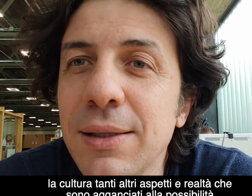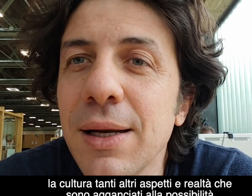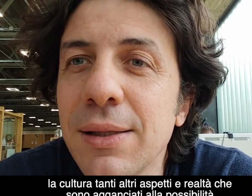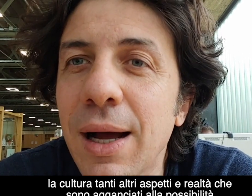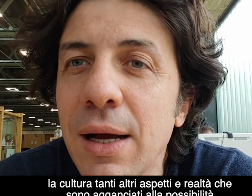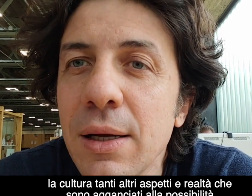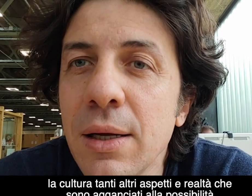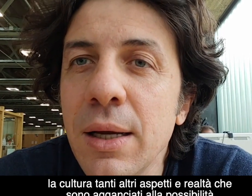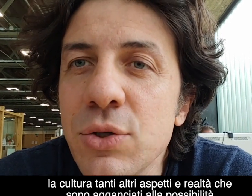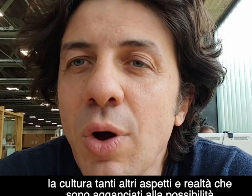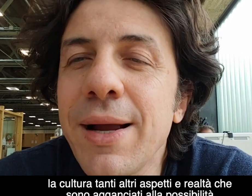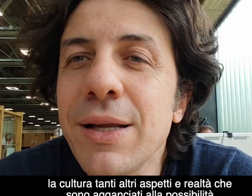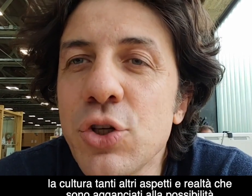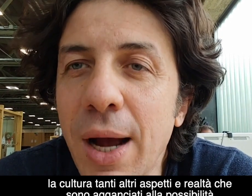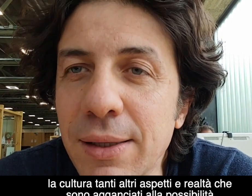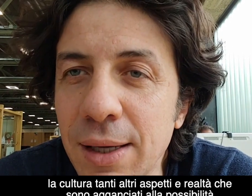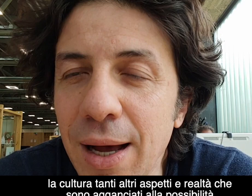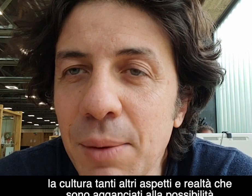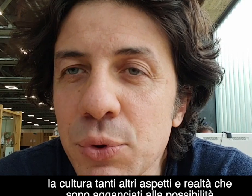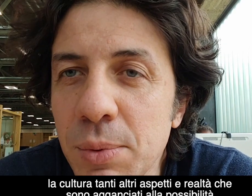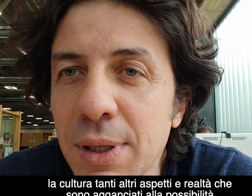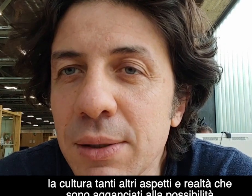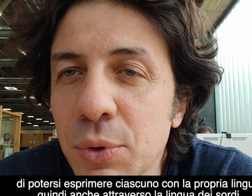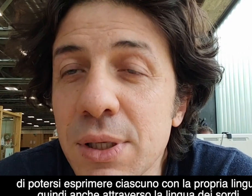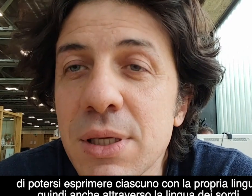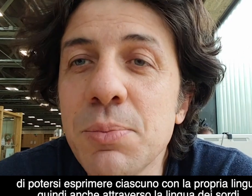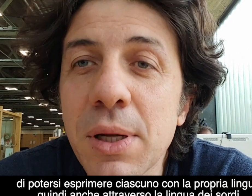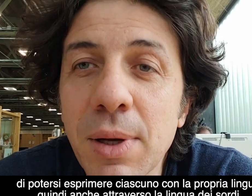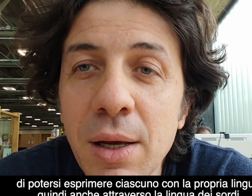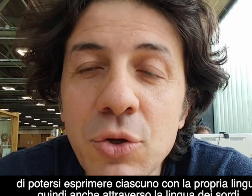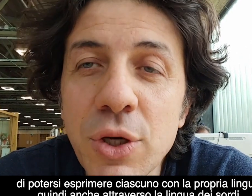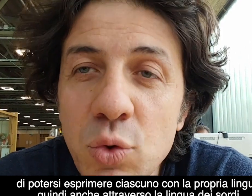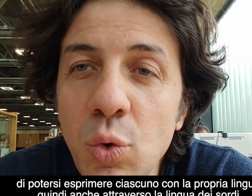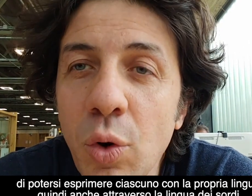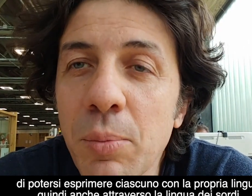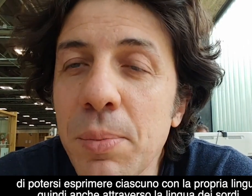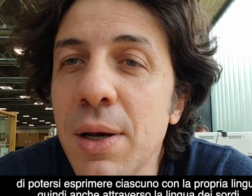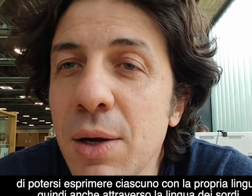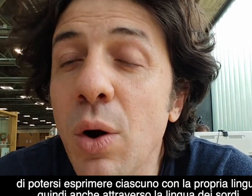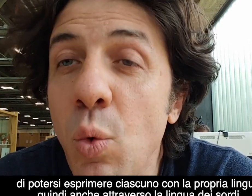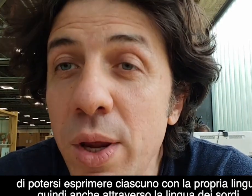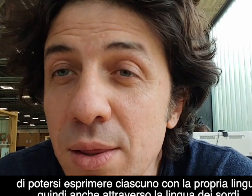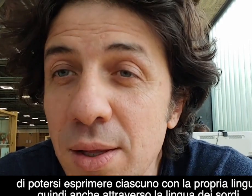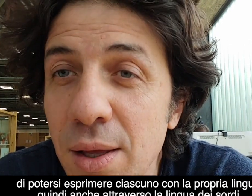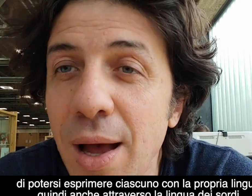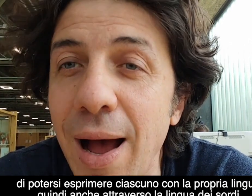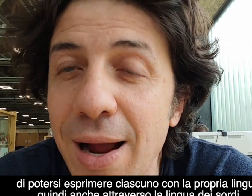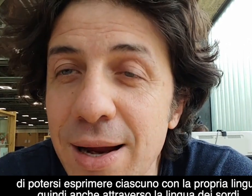realtà che sono agganciati alla possibilità di potersi esprimere ciascuno con la propria lingua quindi anche